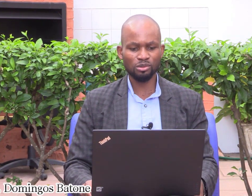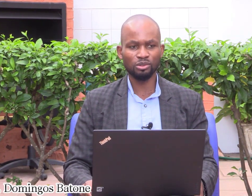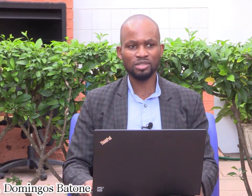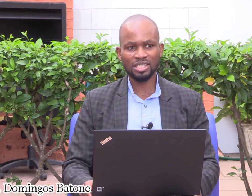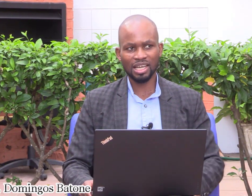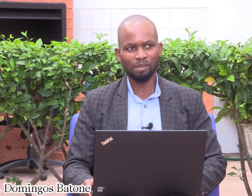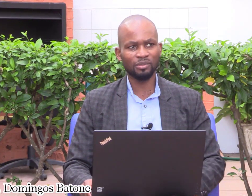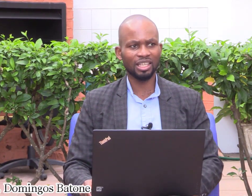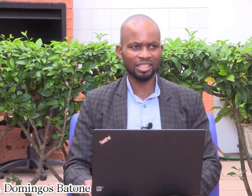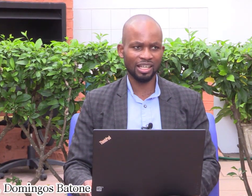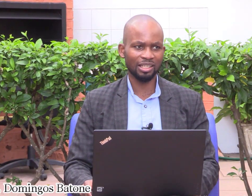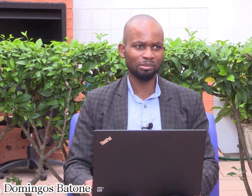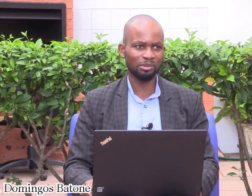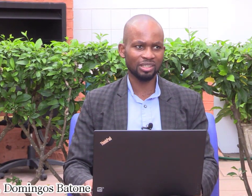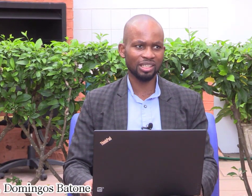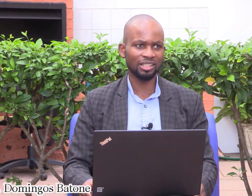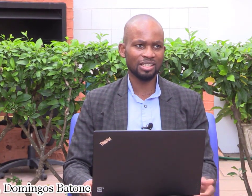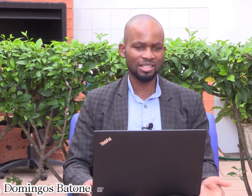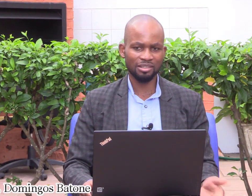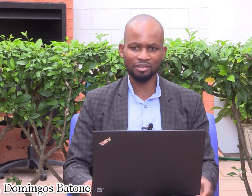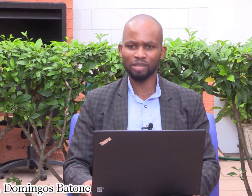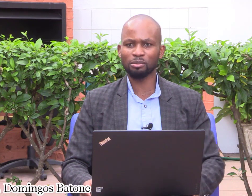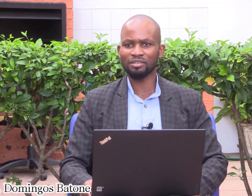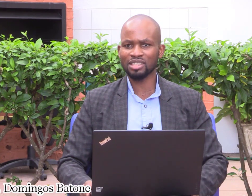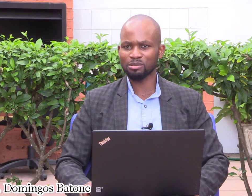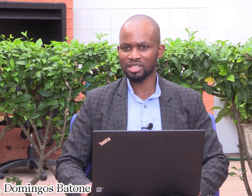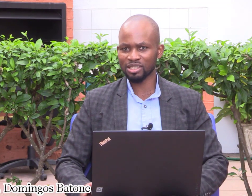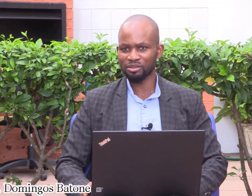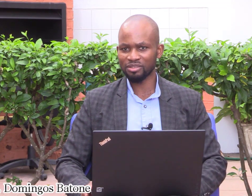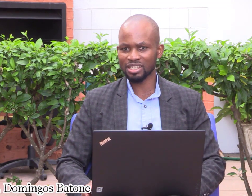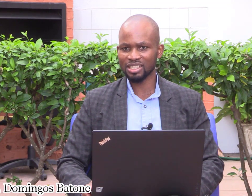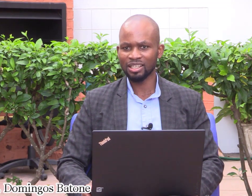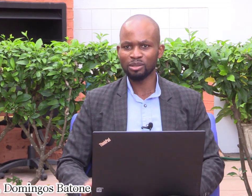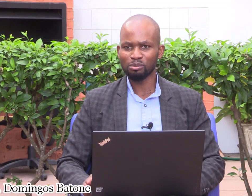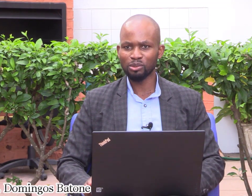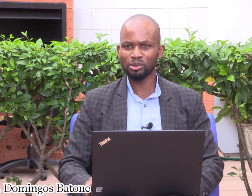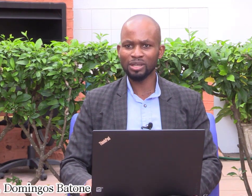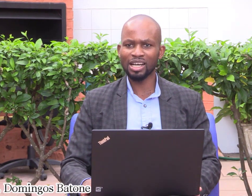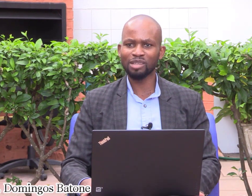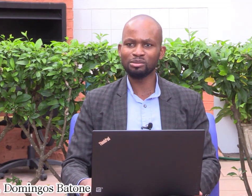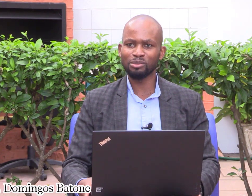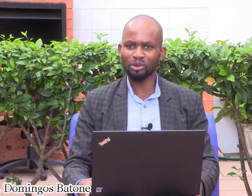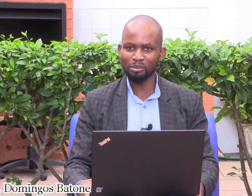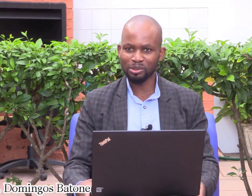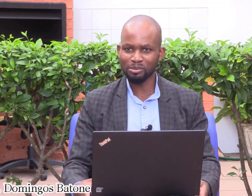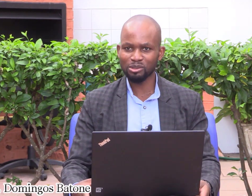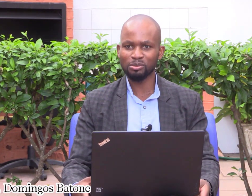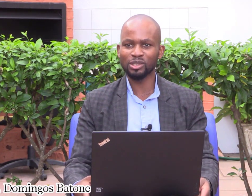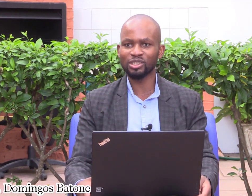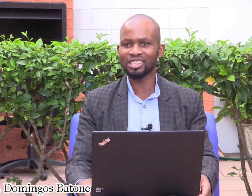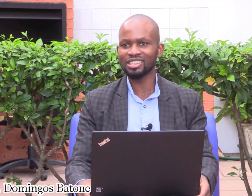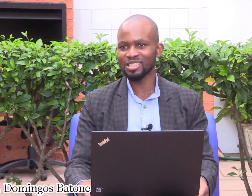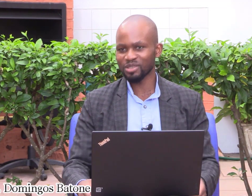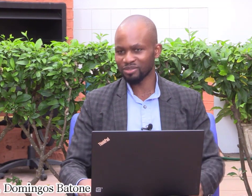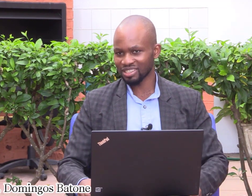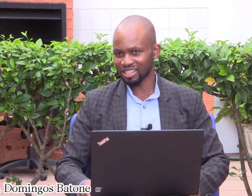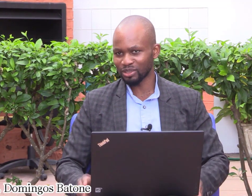Estúdio Siscam da Itália, por ter incentivado para fazermos essa conversa. Muito obrigado. Meu nome é Domingos Batone, sou